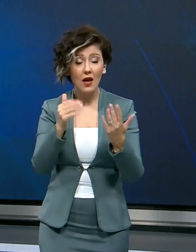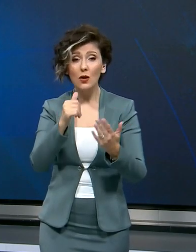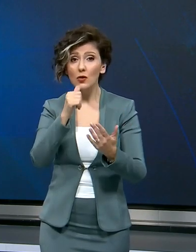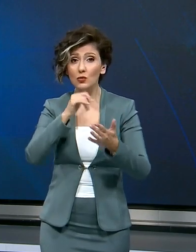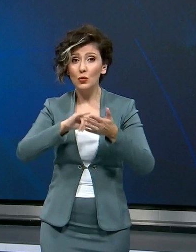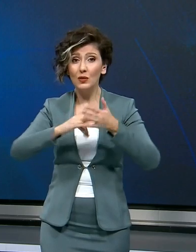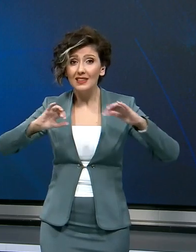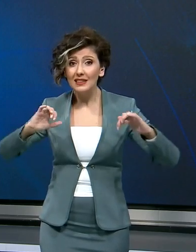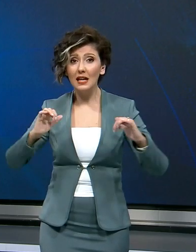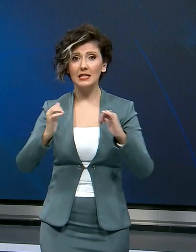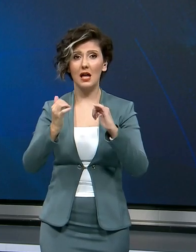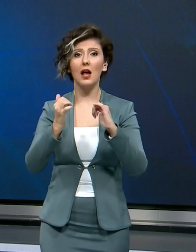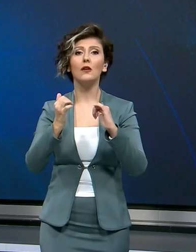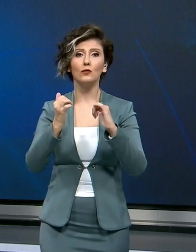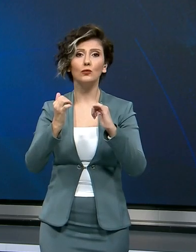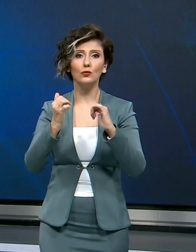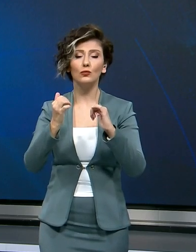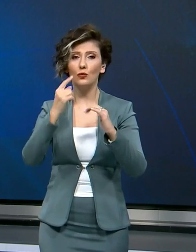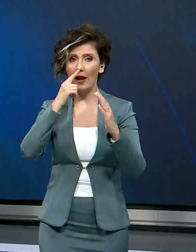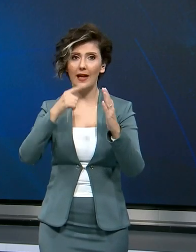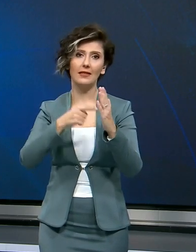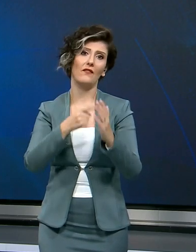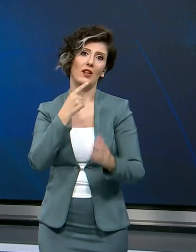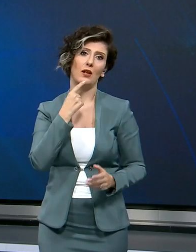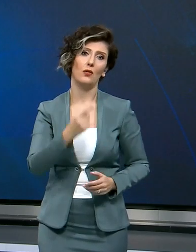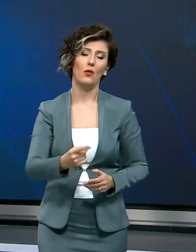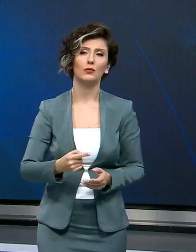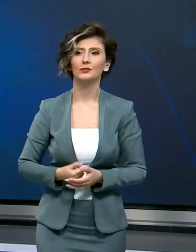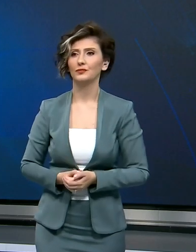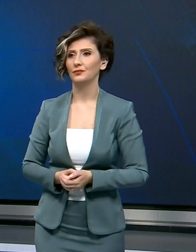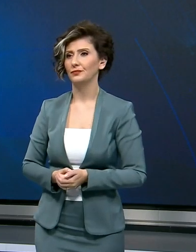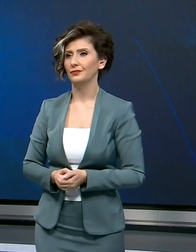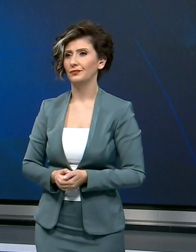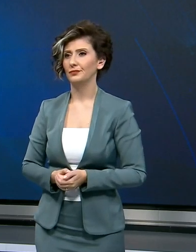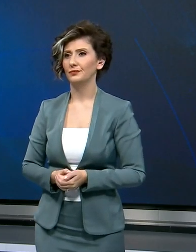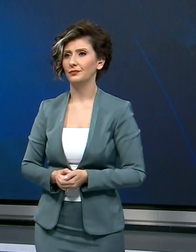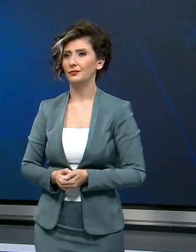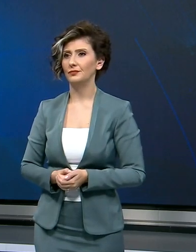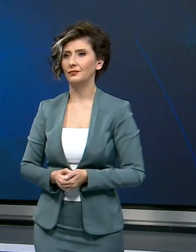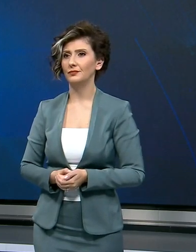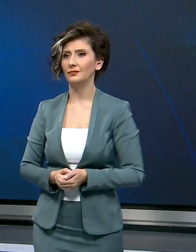karşılayacak kadar su tasarrufu sağlanması hedefleniyor.